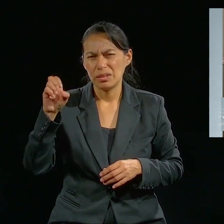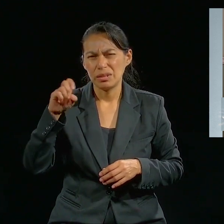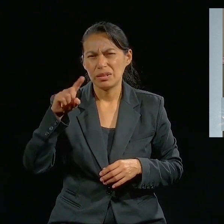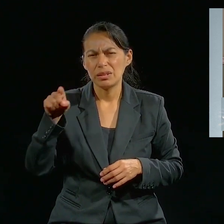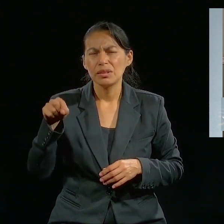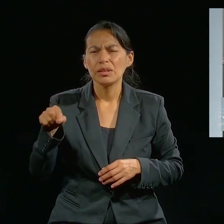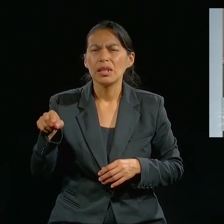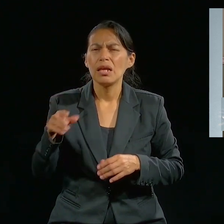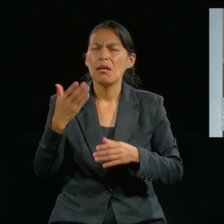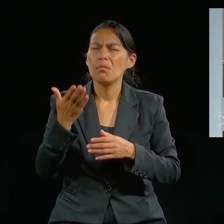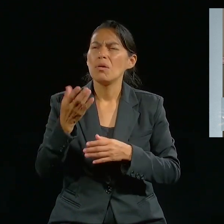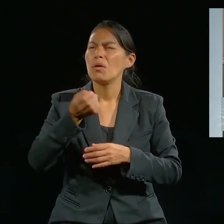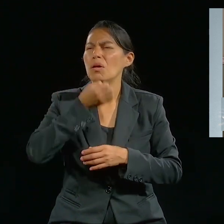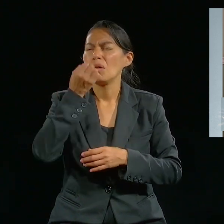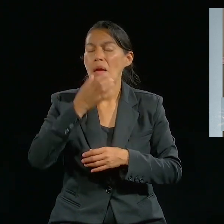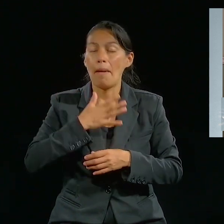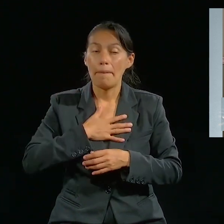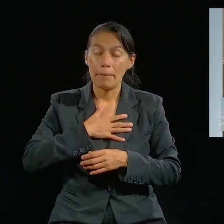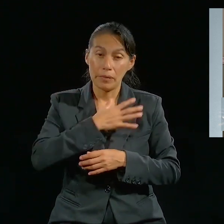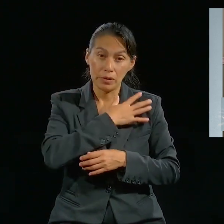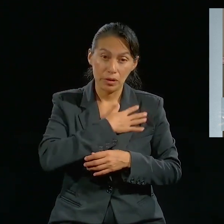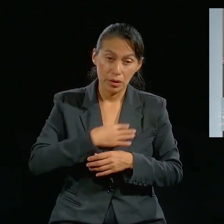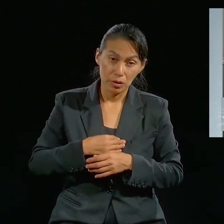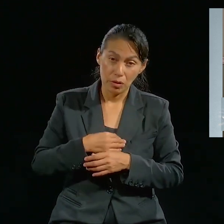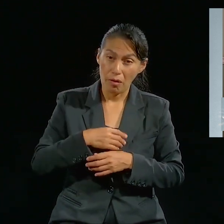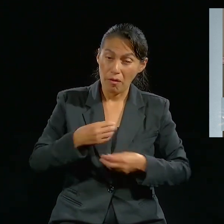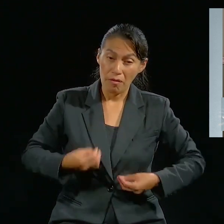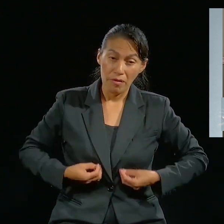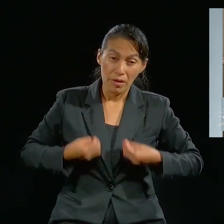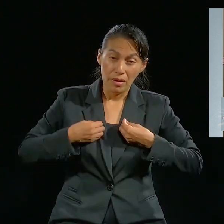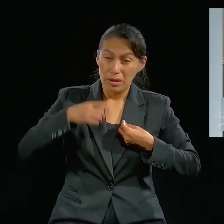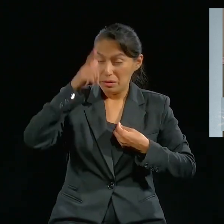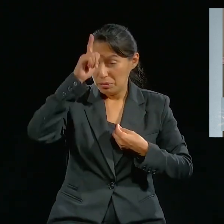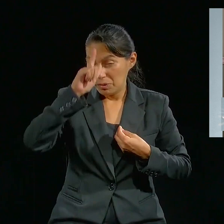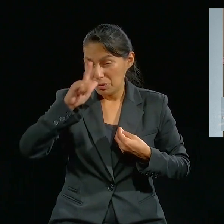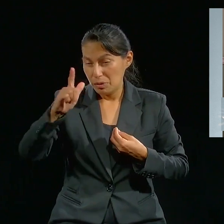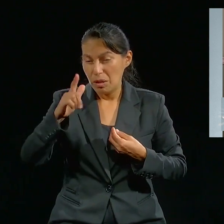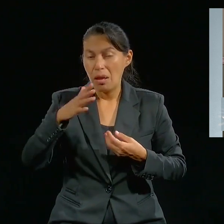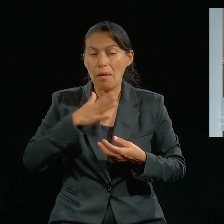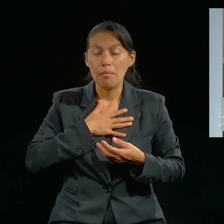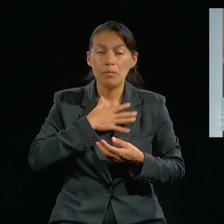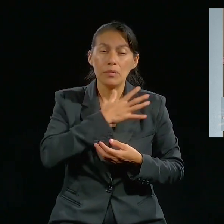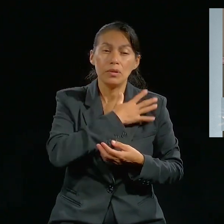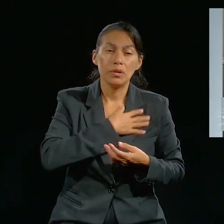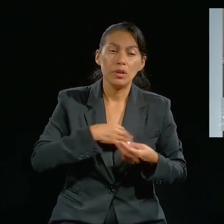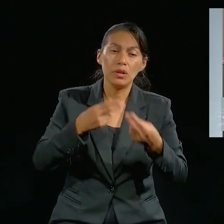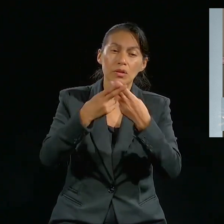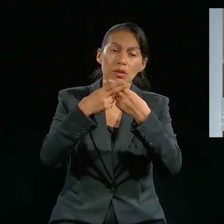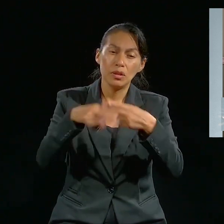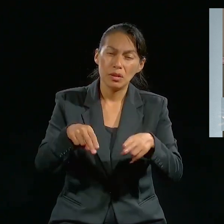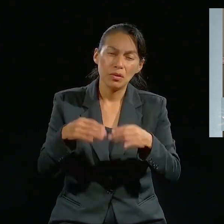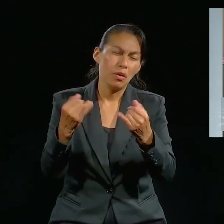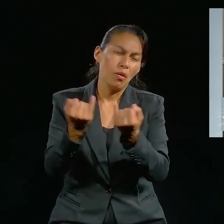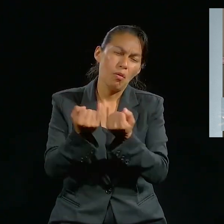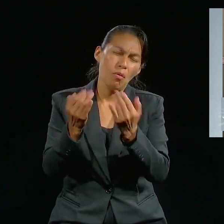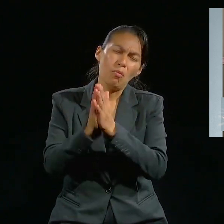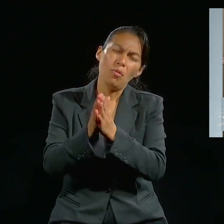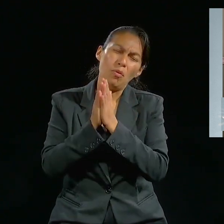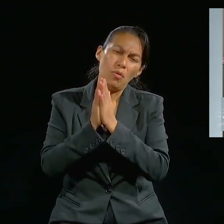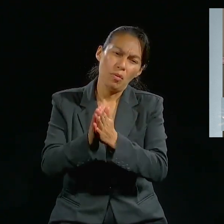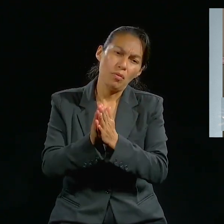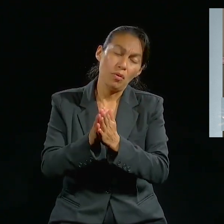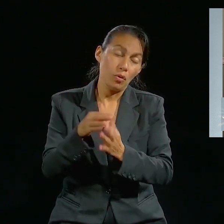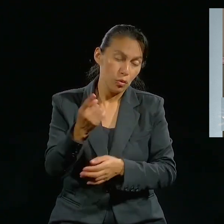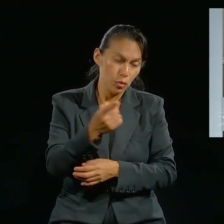la vida física y espiritual de mis hijos de mis hijas de mis nietos dice estaremos orando por